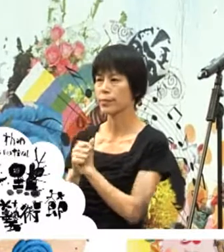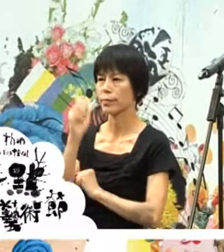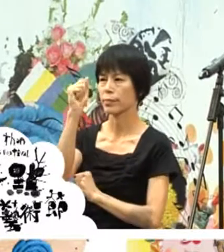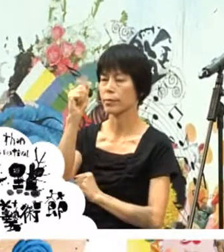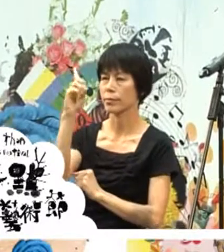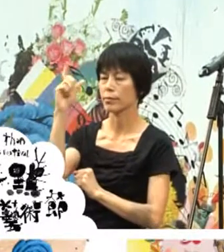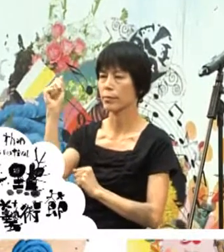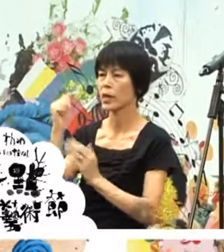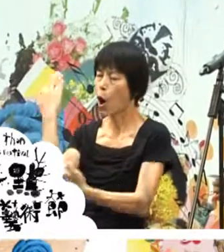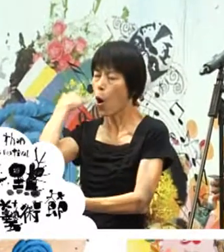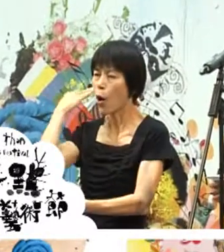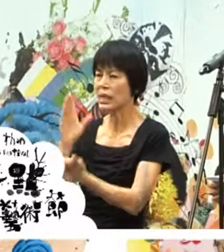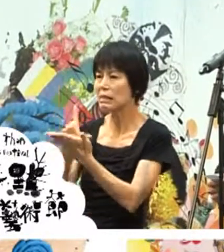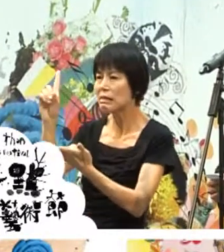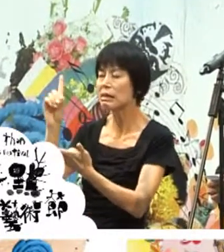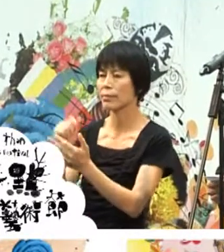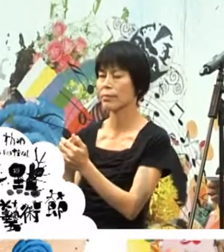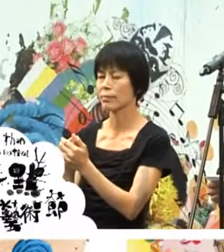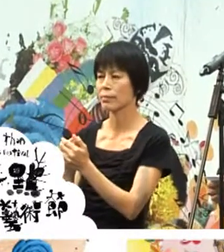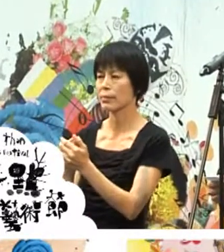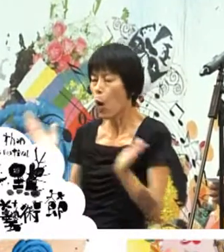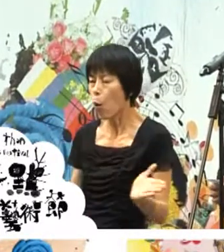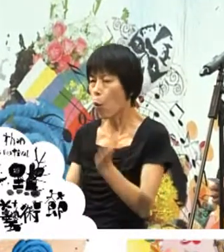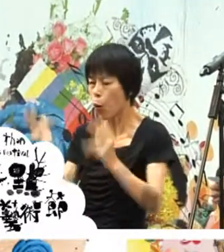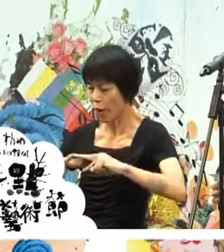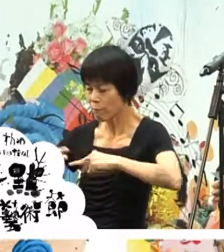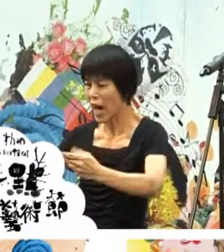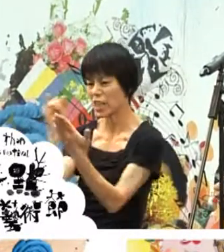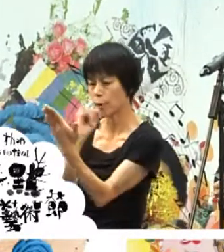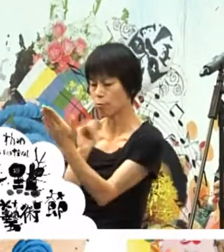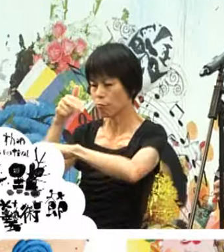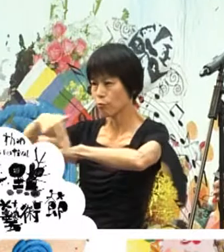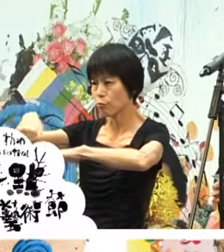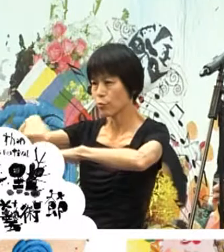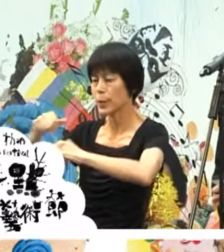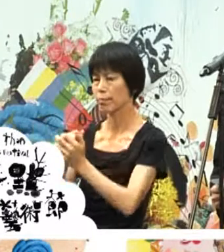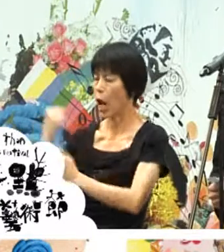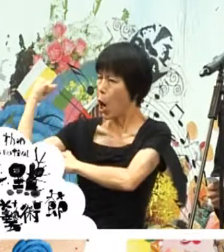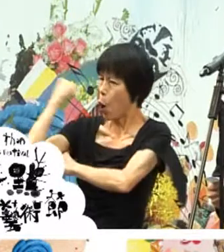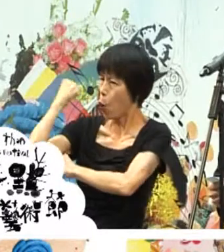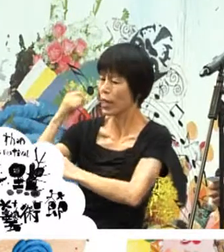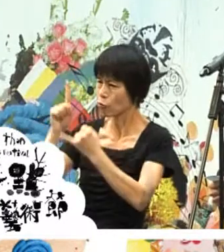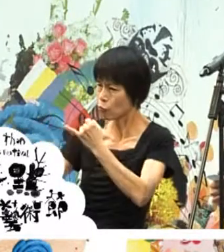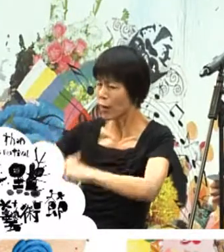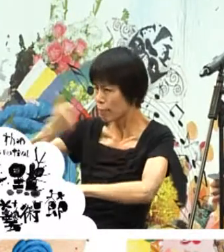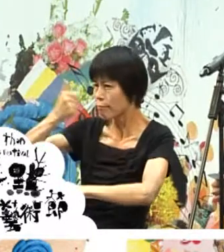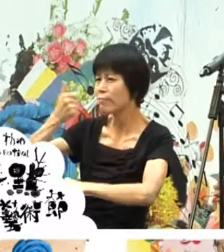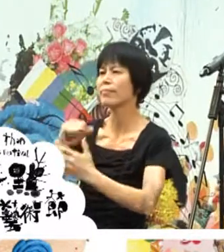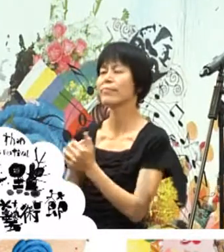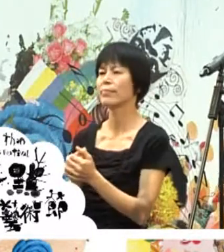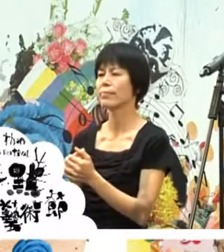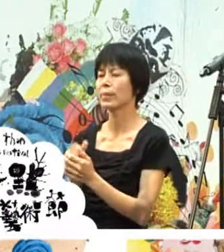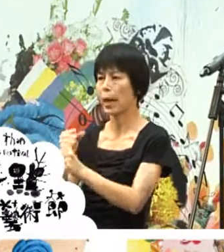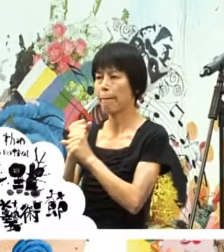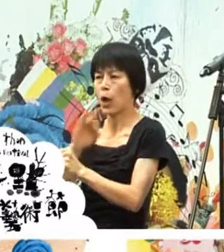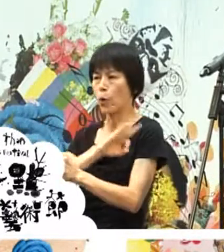ADA 在過去一年推展賽馬會共融藝術計劃佢哋努力的成果。馬